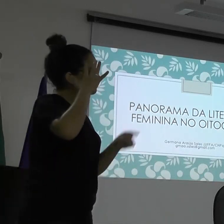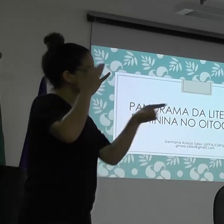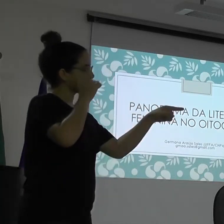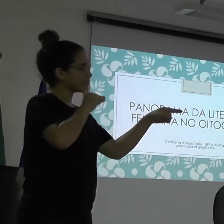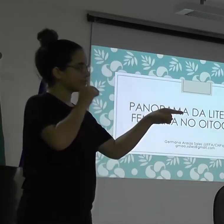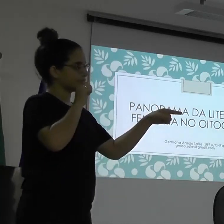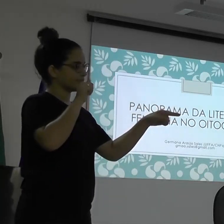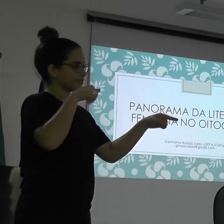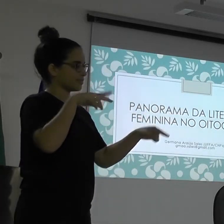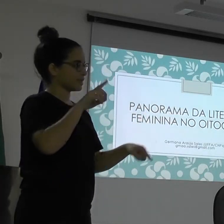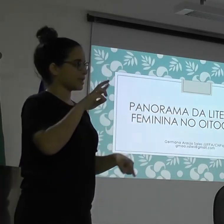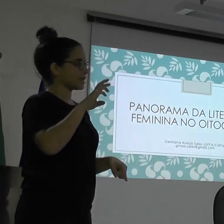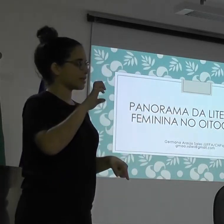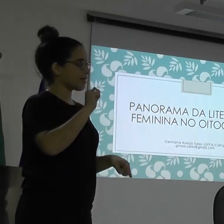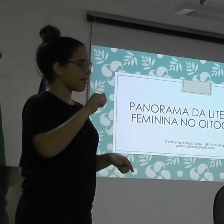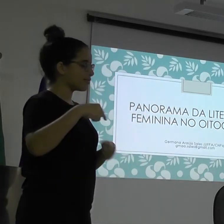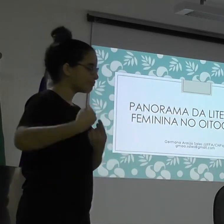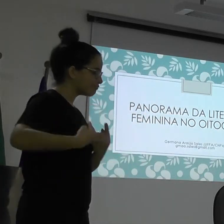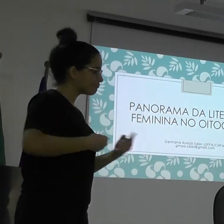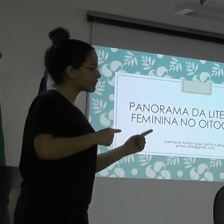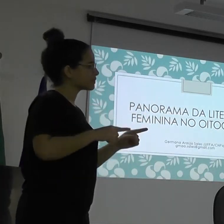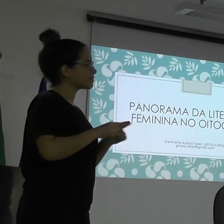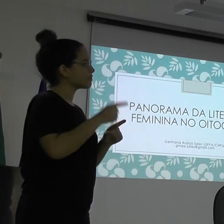dessa mudança também, né?